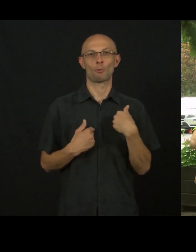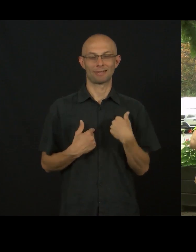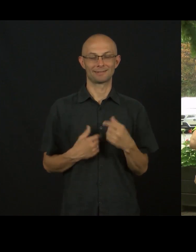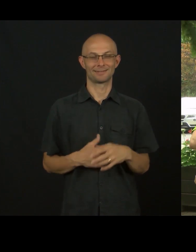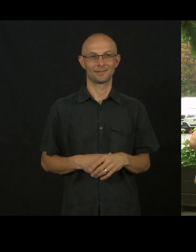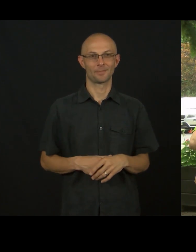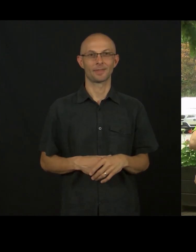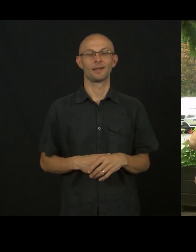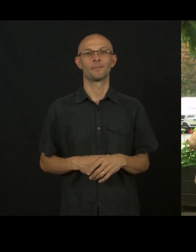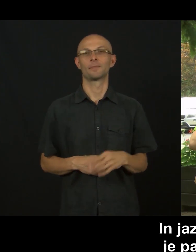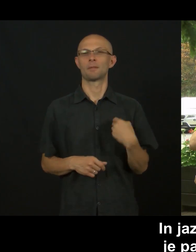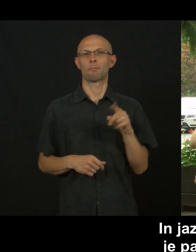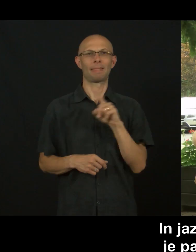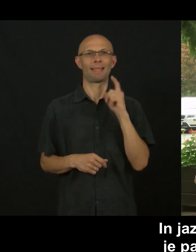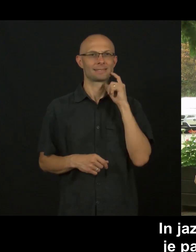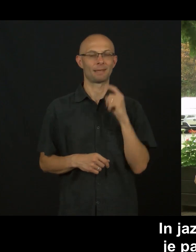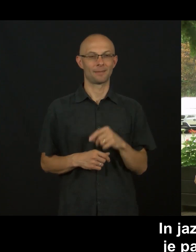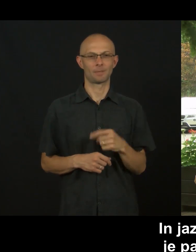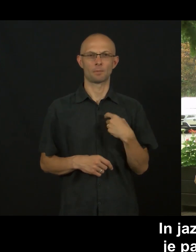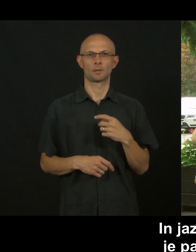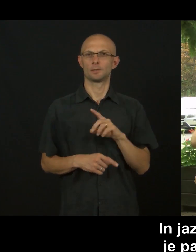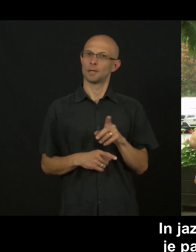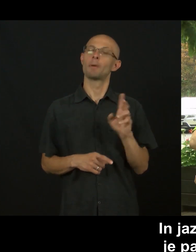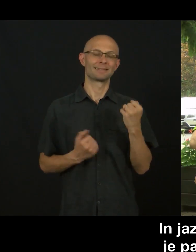jaz. In se ne smejim, ampak je zelo smešen.